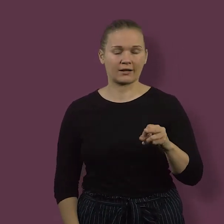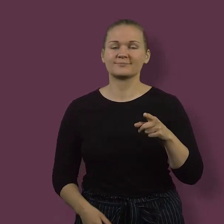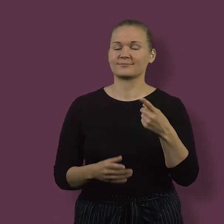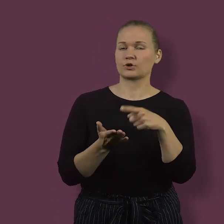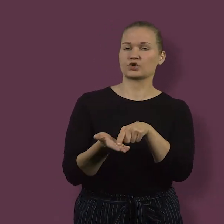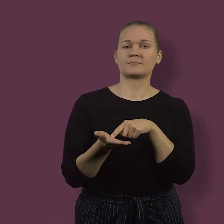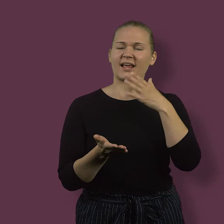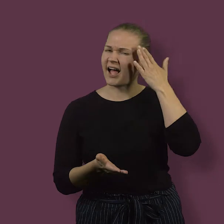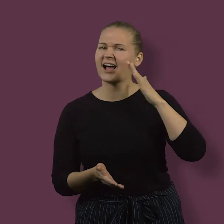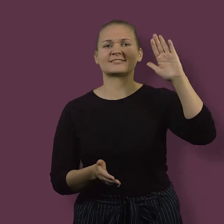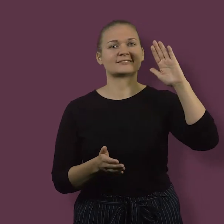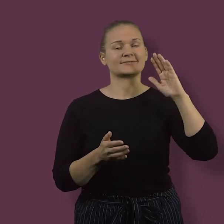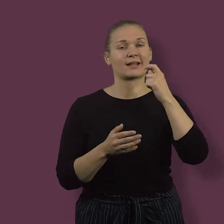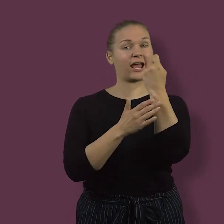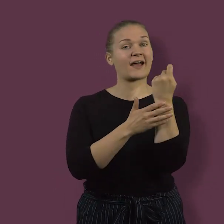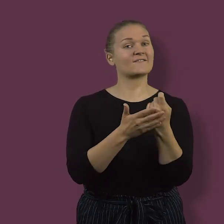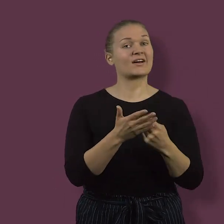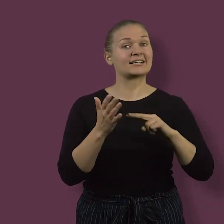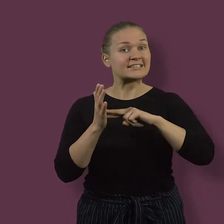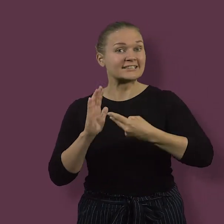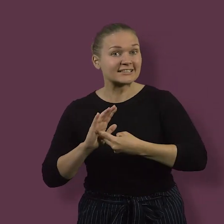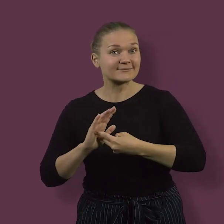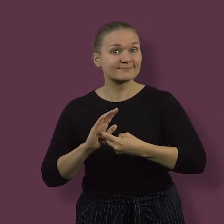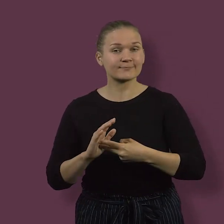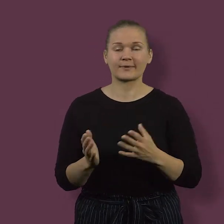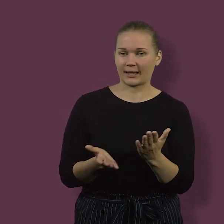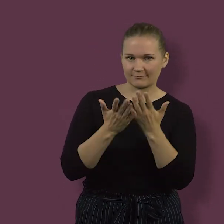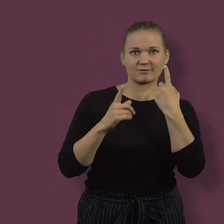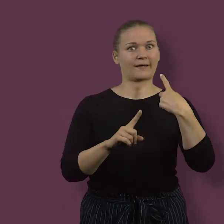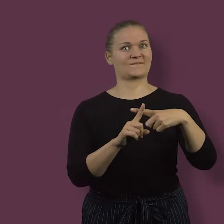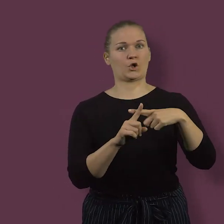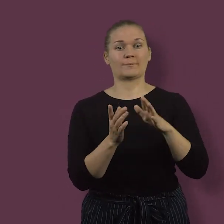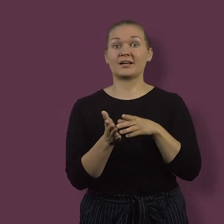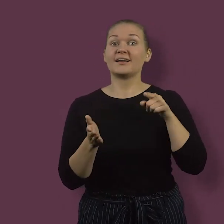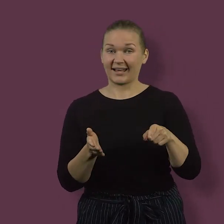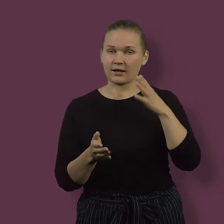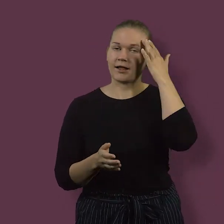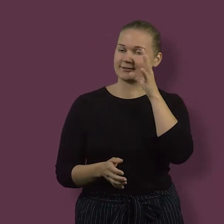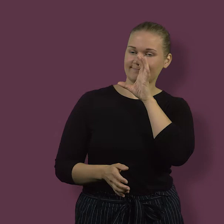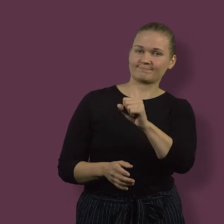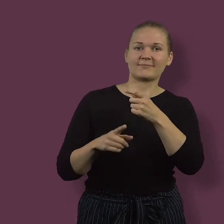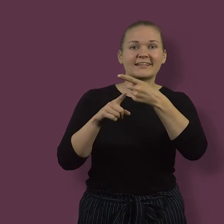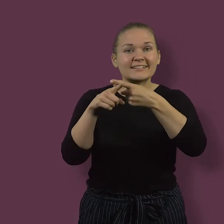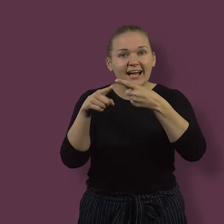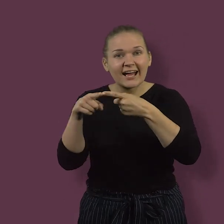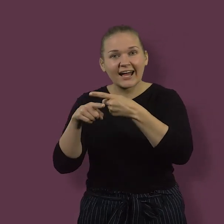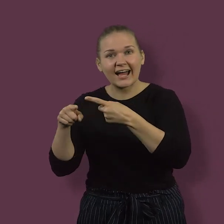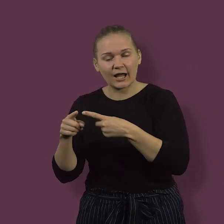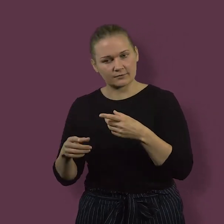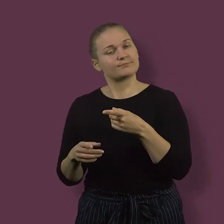motivvariationer invävda. I kroppshållningen avslöjas både osäkerhet och en vilja att bli lämnad i fred i ett sorts limbo